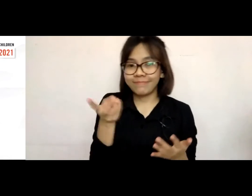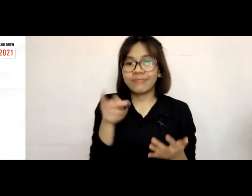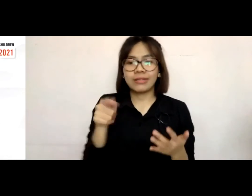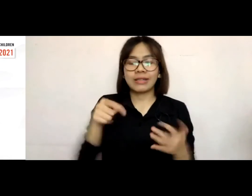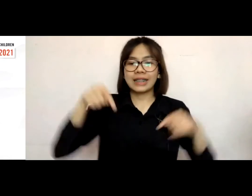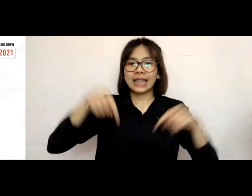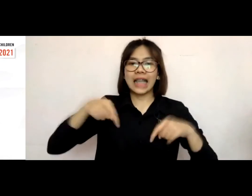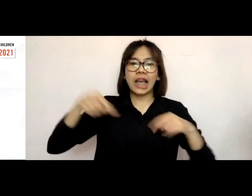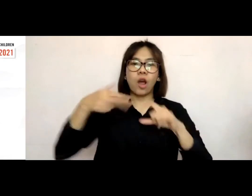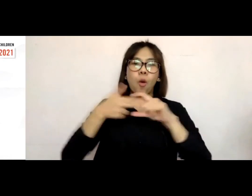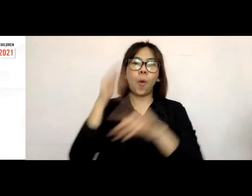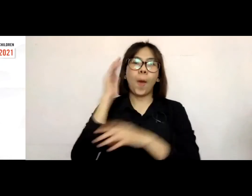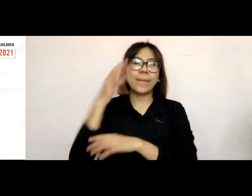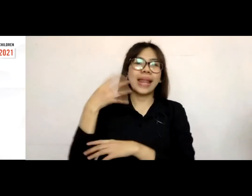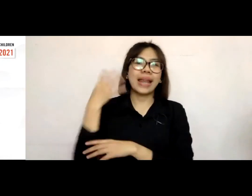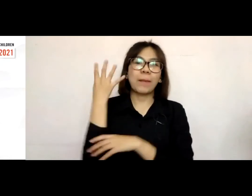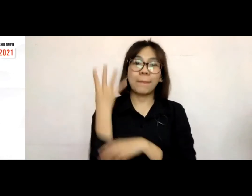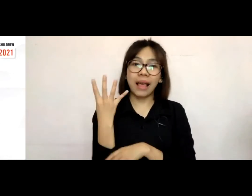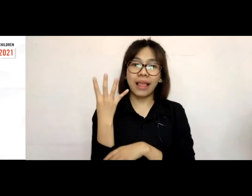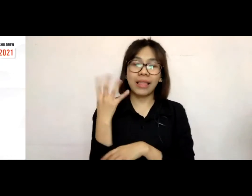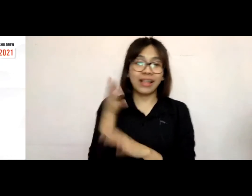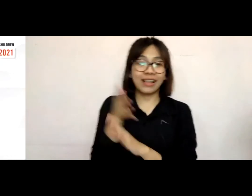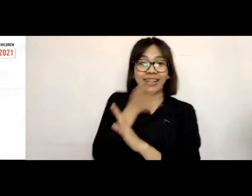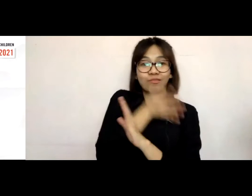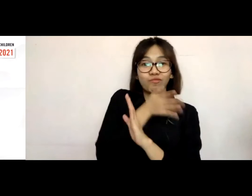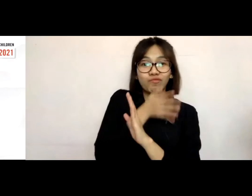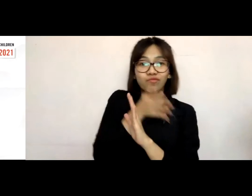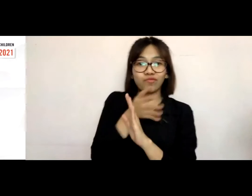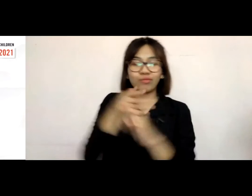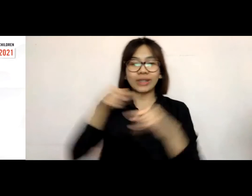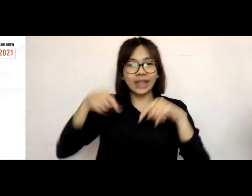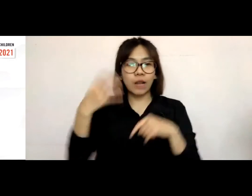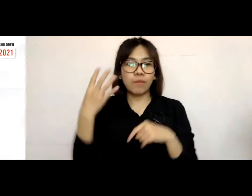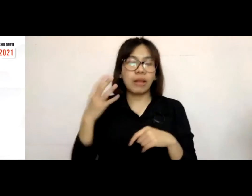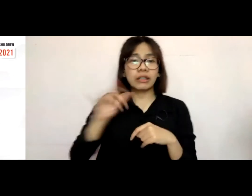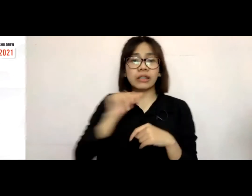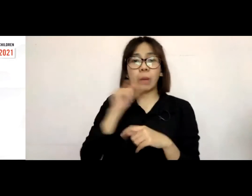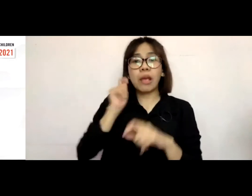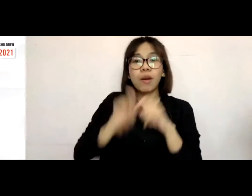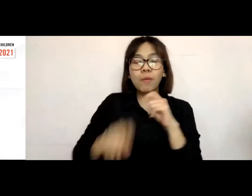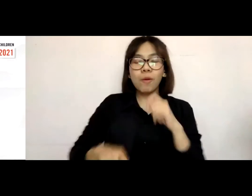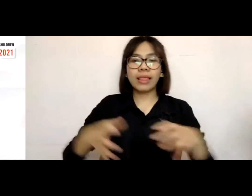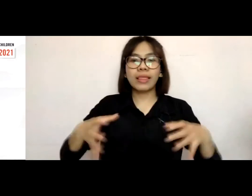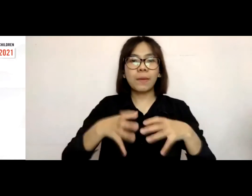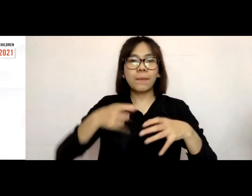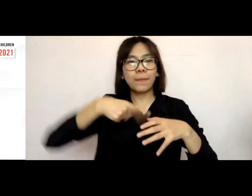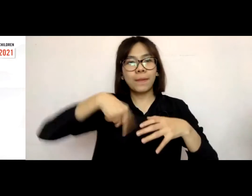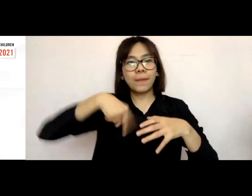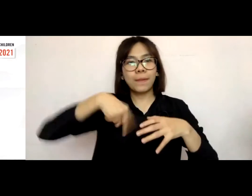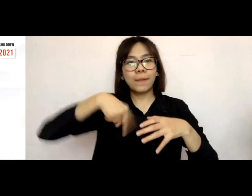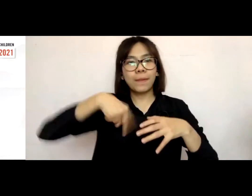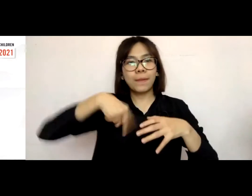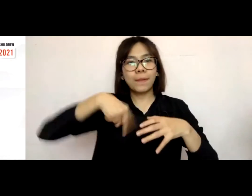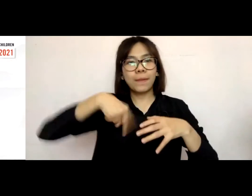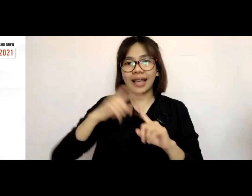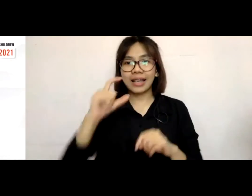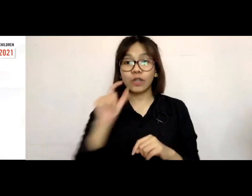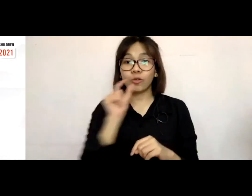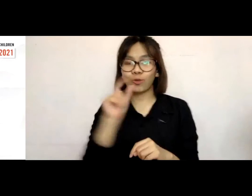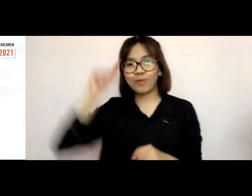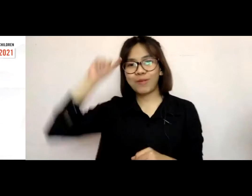sesi keempat dari rangkaian webinar yang diselenggarakan oleh Save the Children dalam rangka memperingati